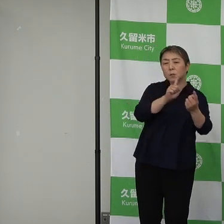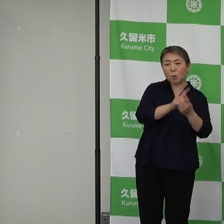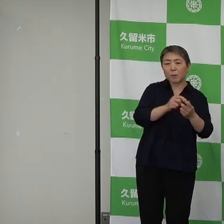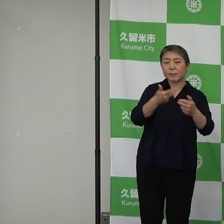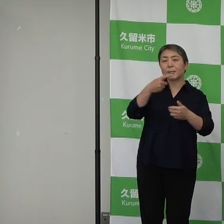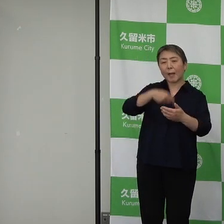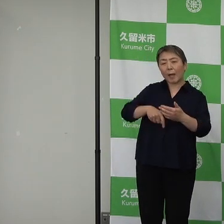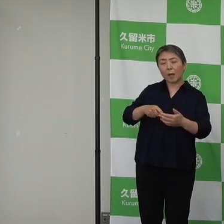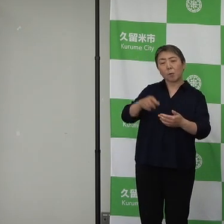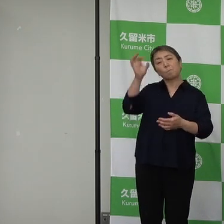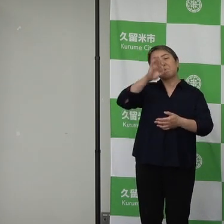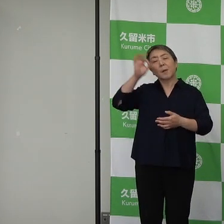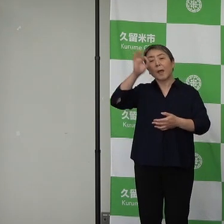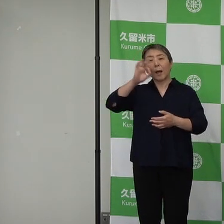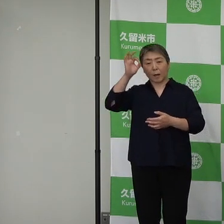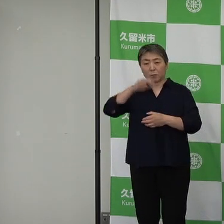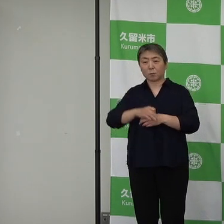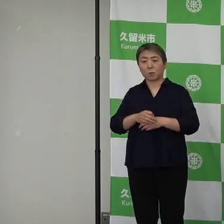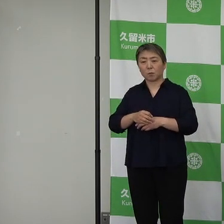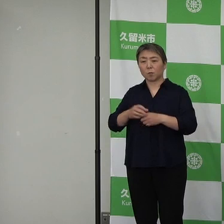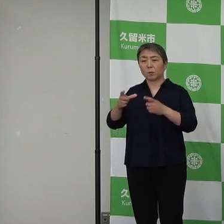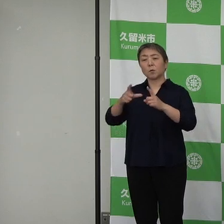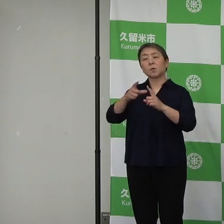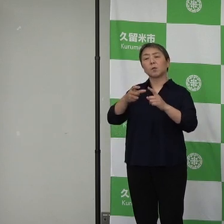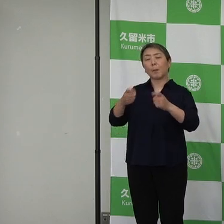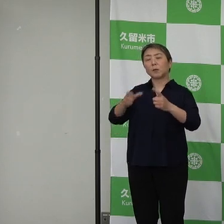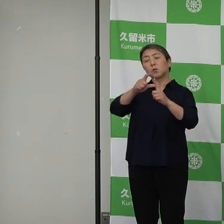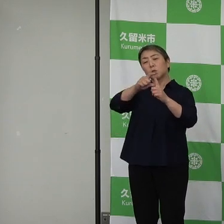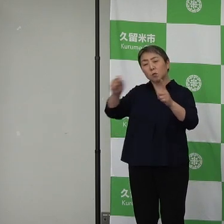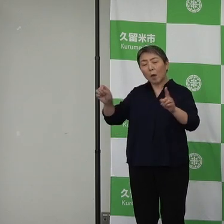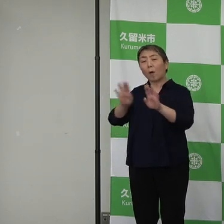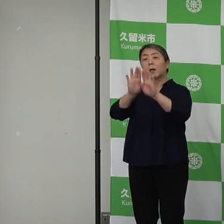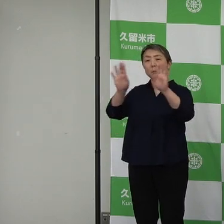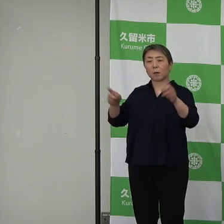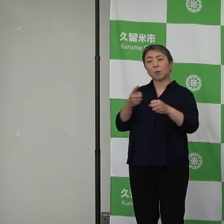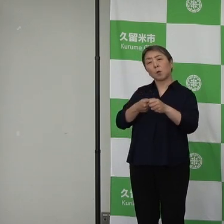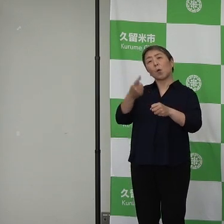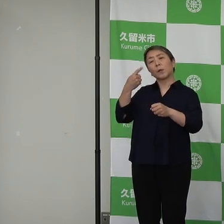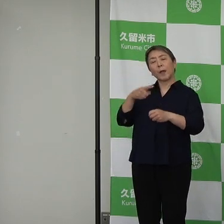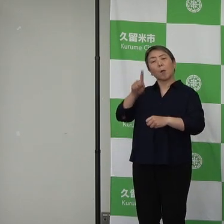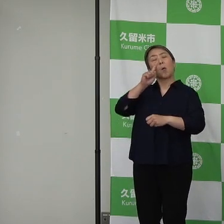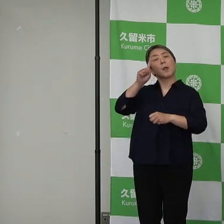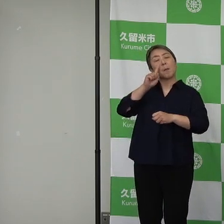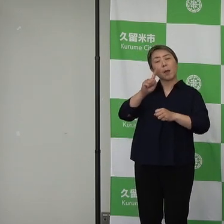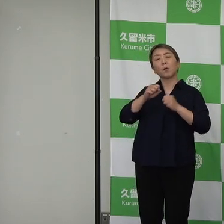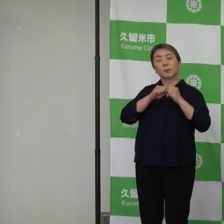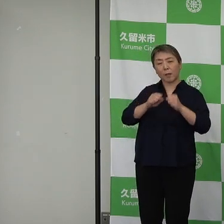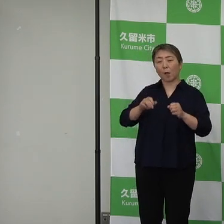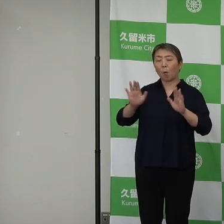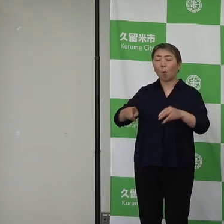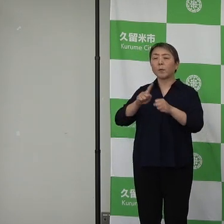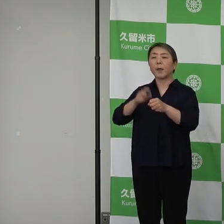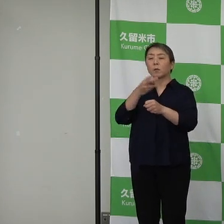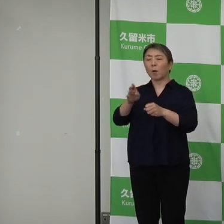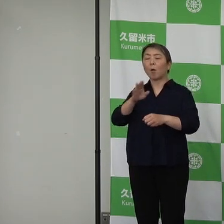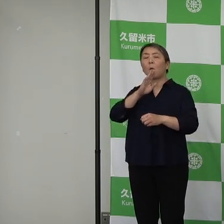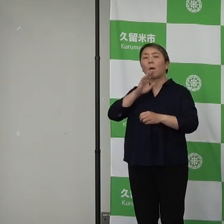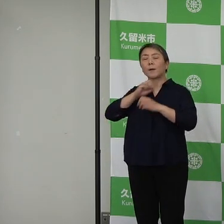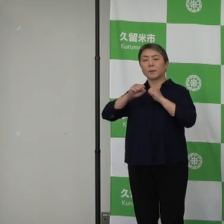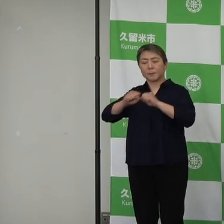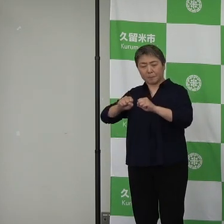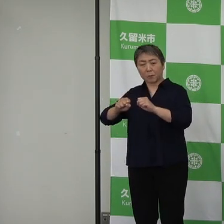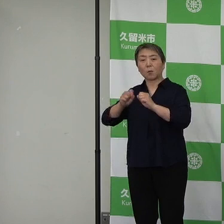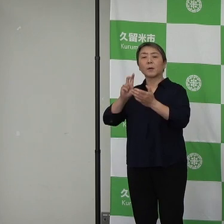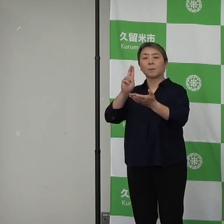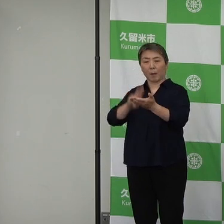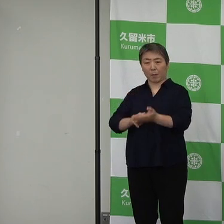内の保育施設を見学するバスツアーを行います。昨年度の施行を経て今年度は本格的実施をいた